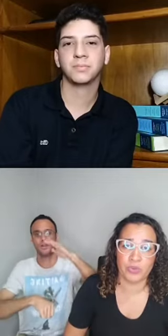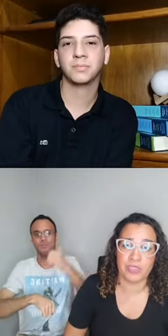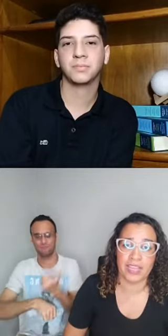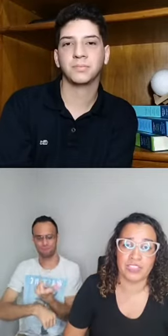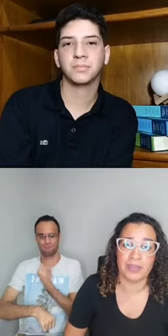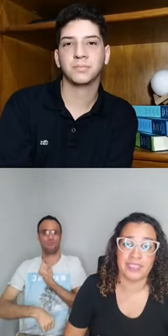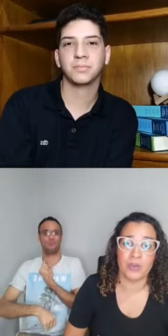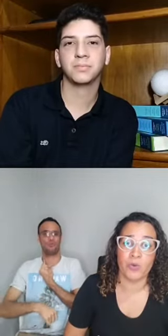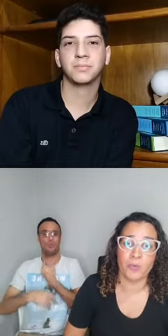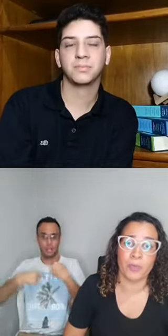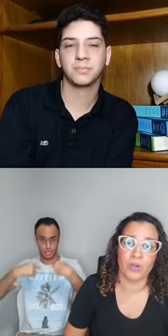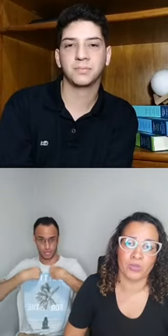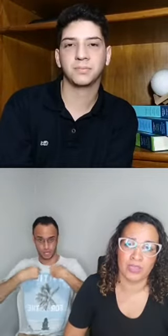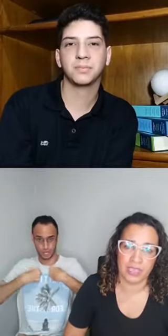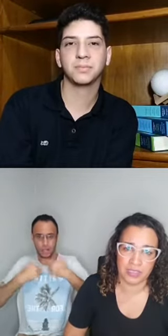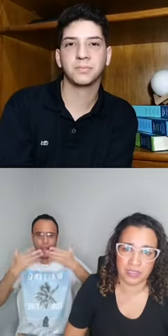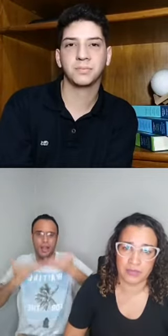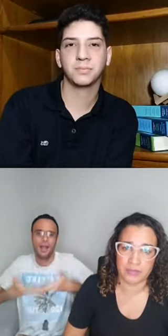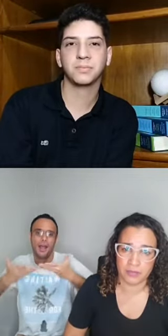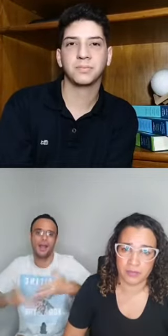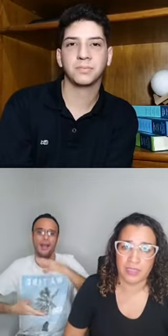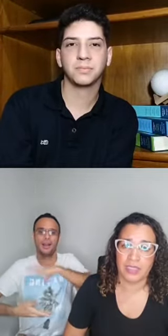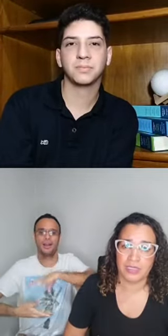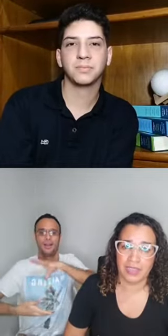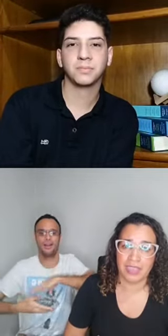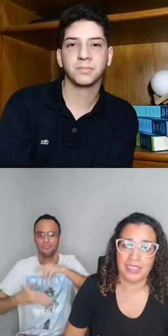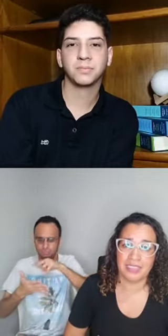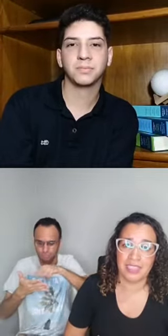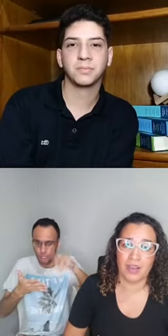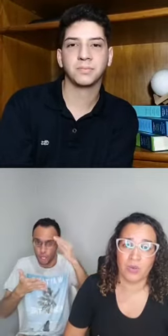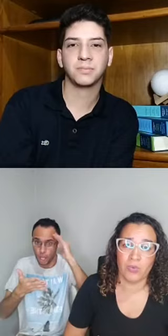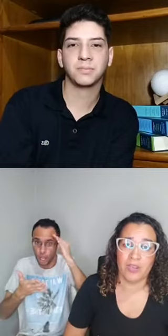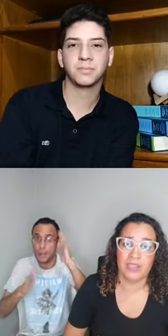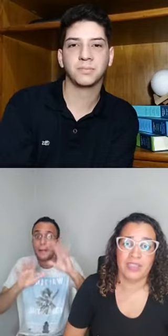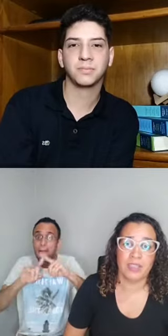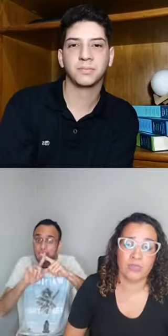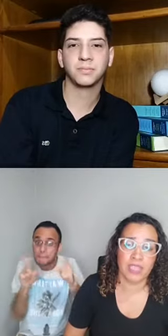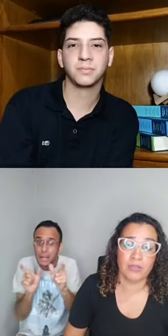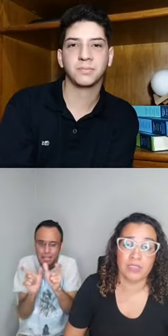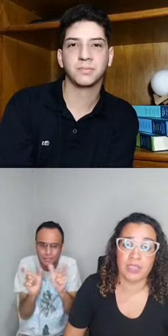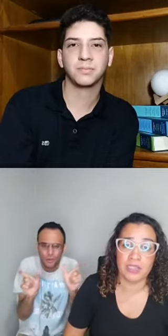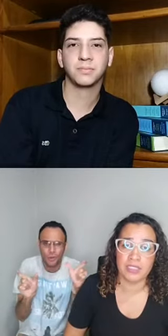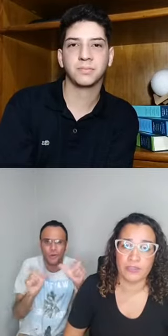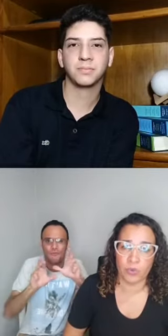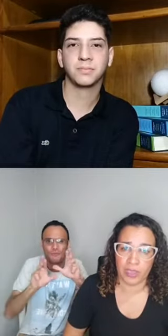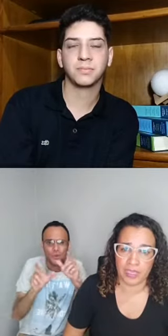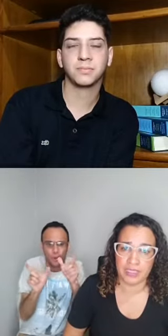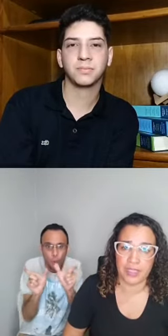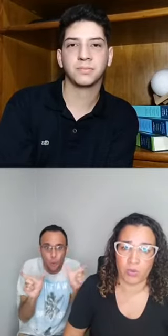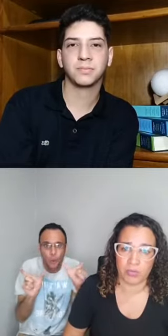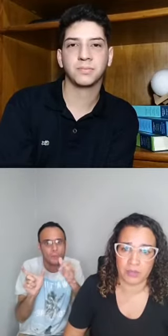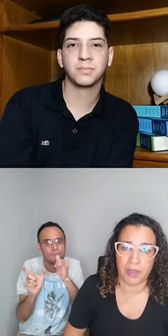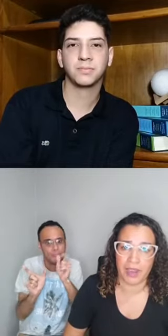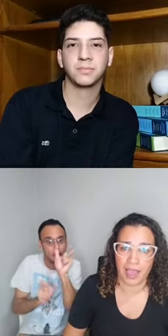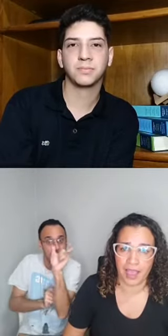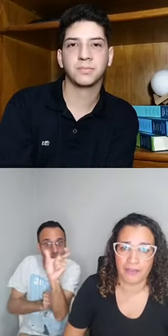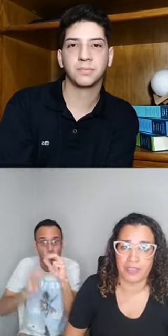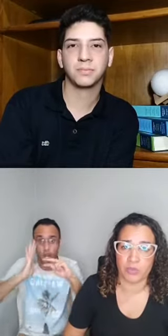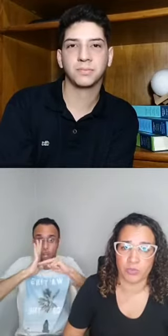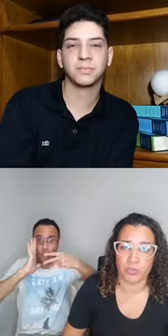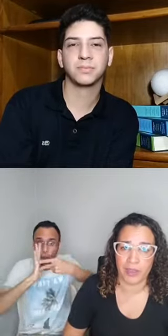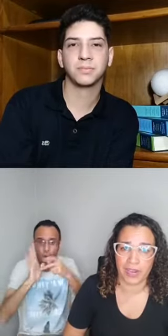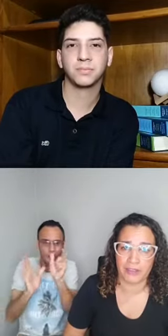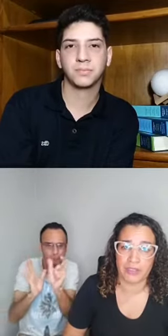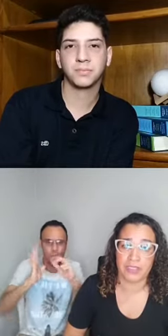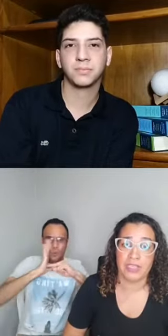minha dificuldade mais era o português, né? Então, não tem tanta fluência em algumas palavras,